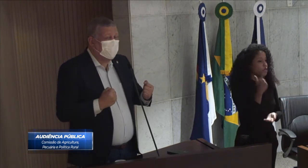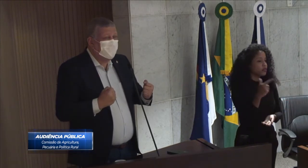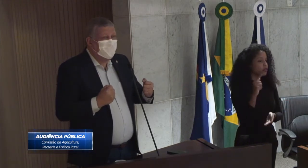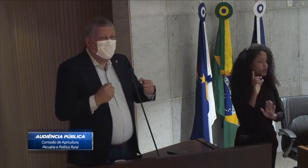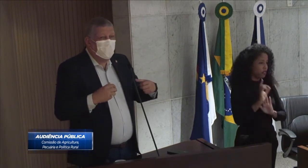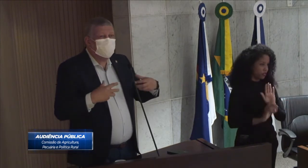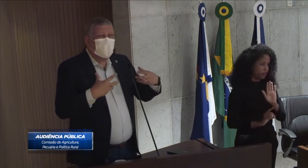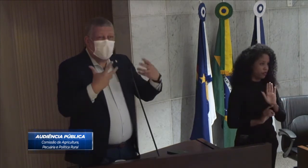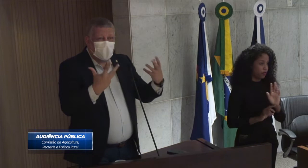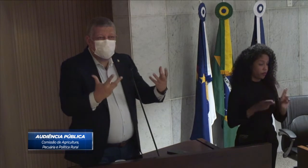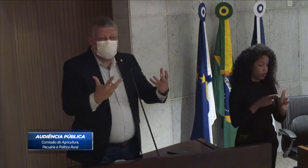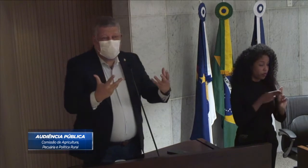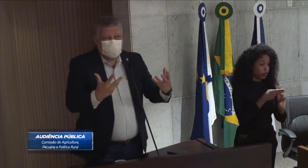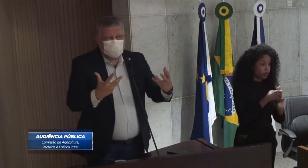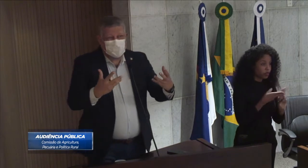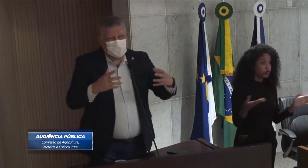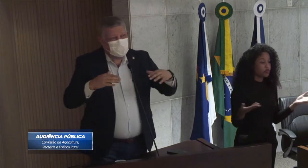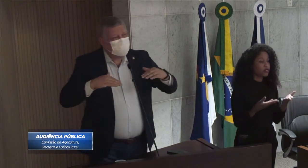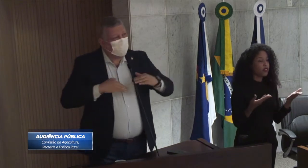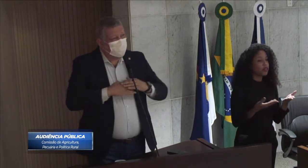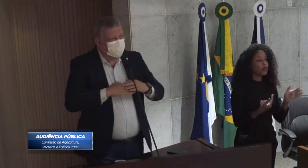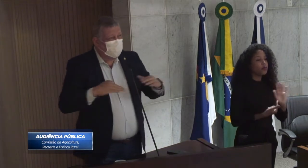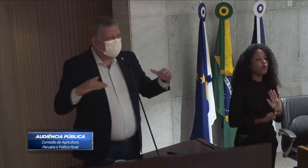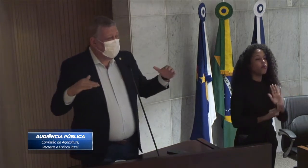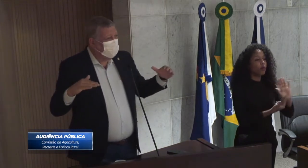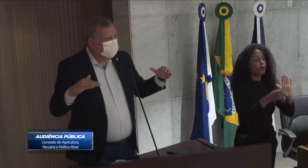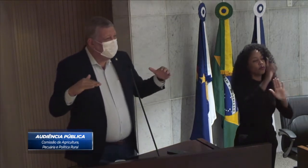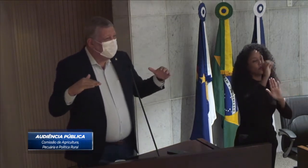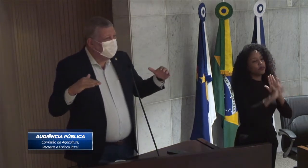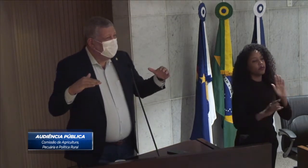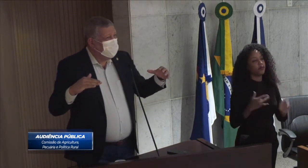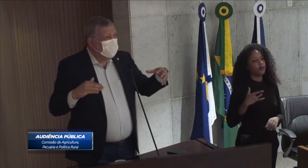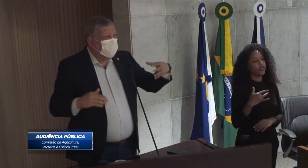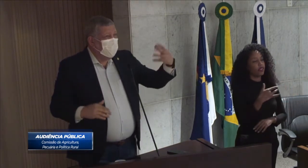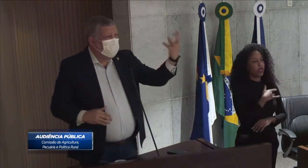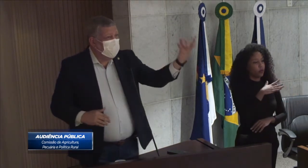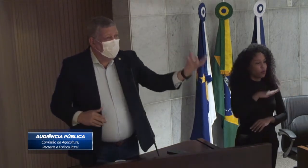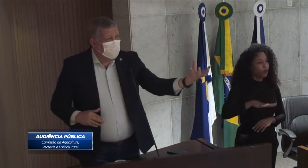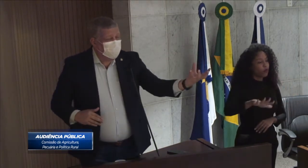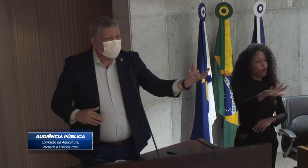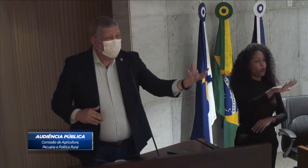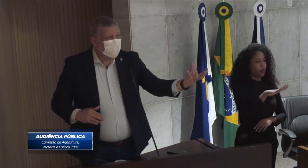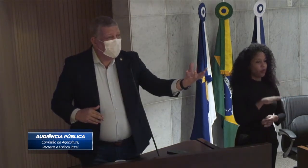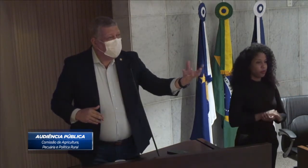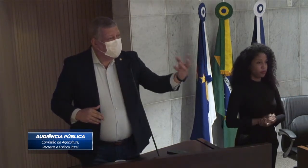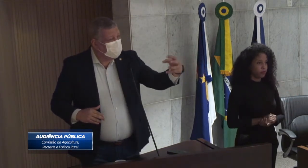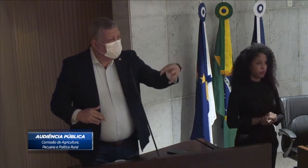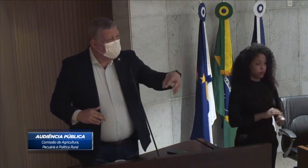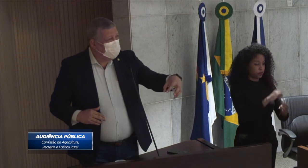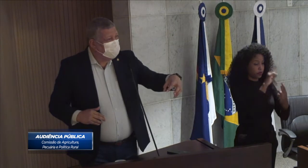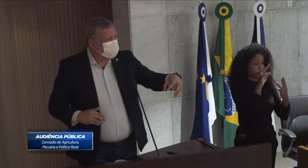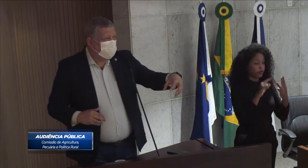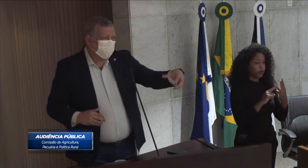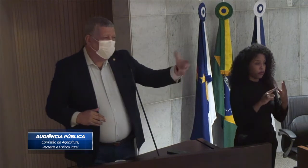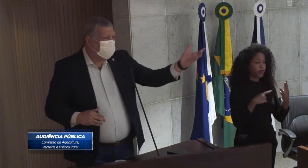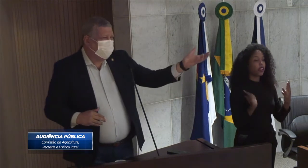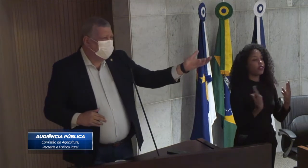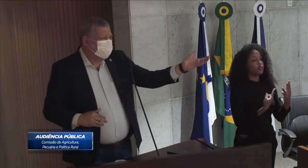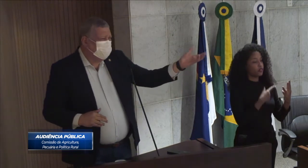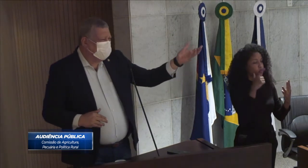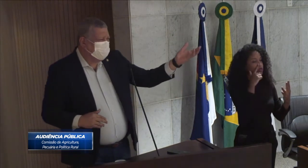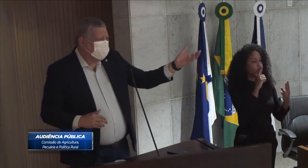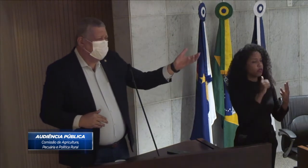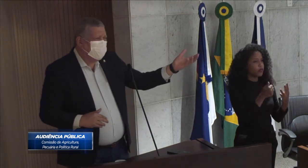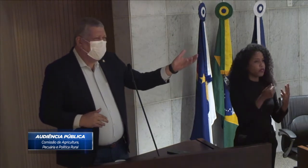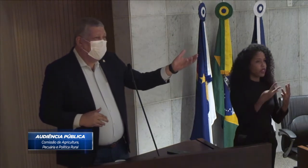para consagrar esse direito da saúde universal. Um outro tripé que a gente conseguiu constituir há pouco mais de 13